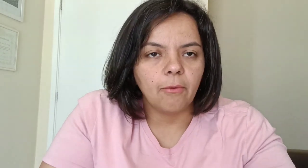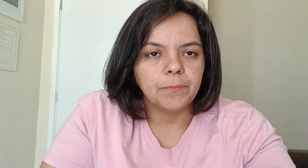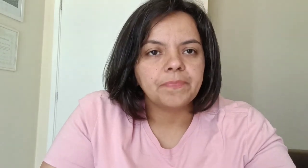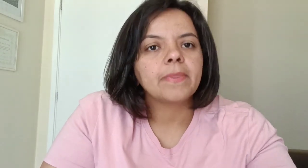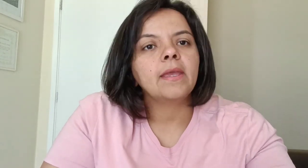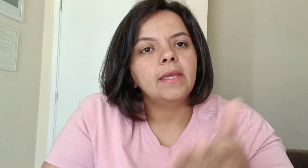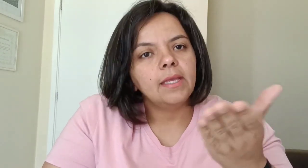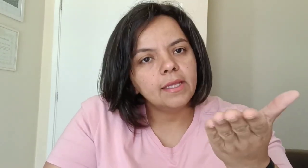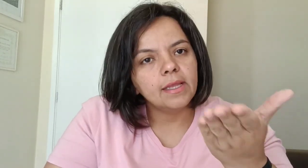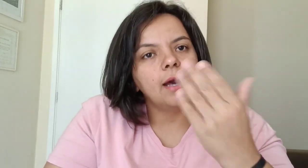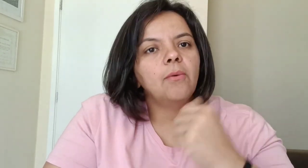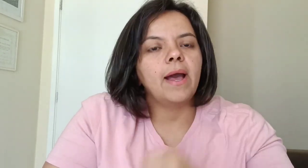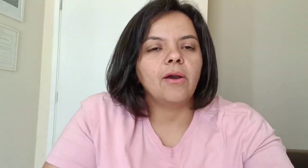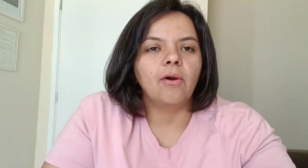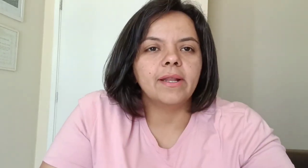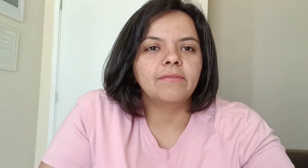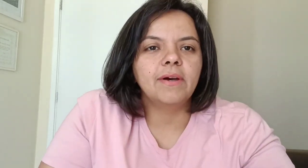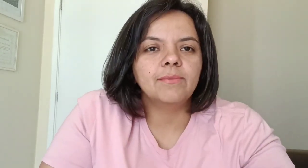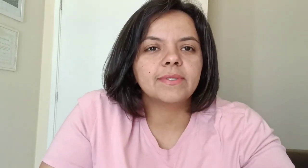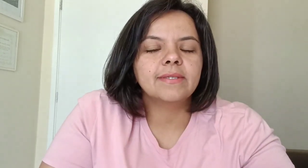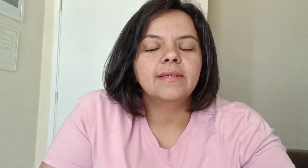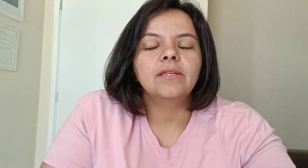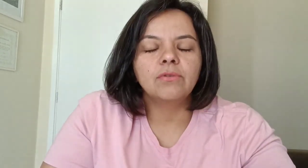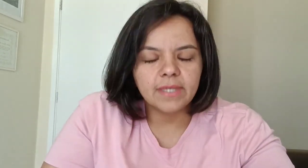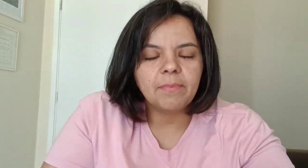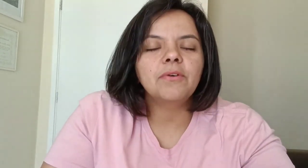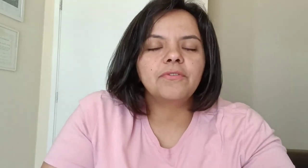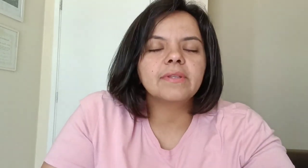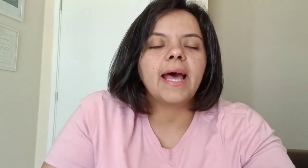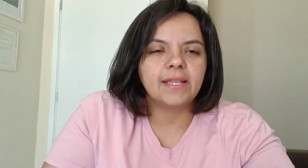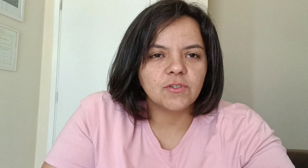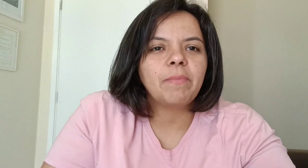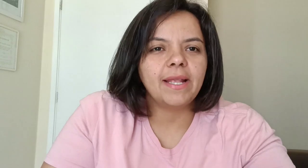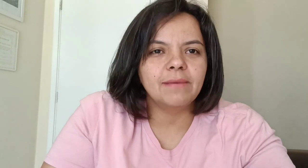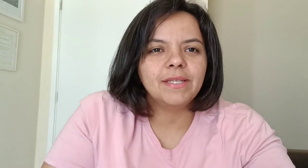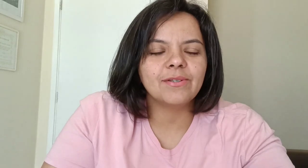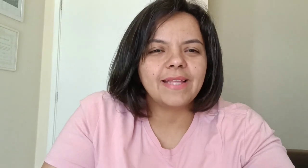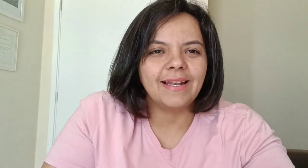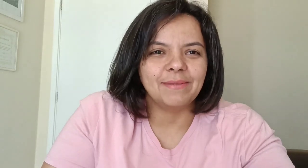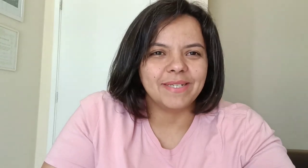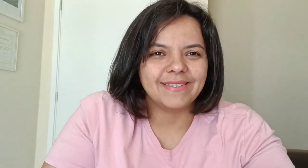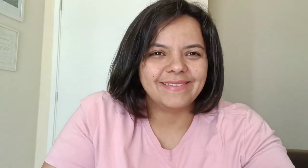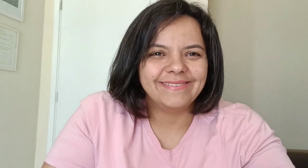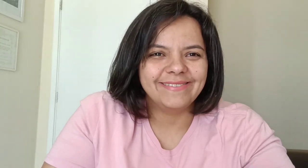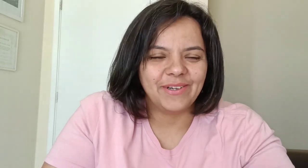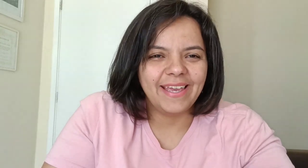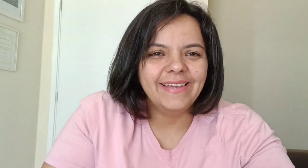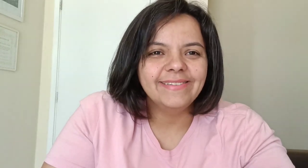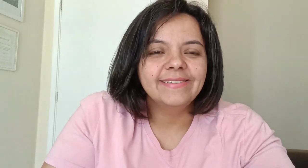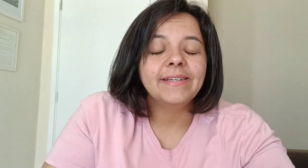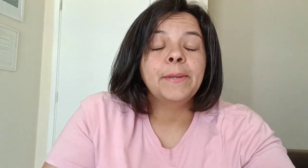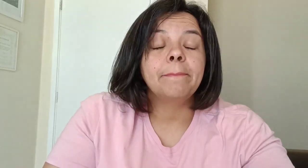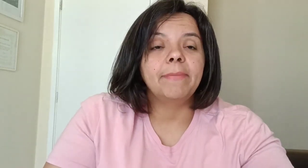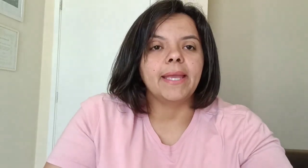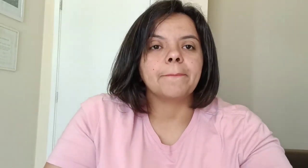sinal. Então, agora vamos nos aprofundar nos parâmetros da libras, ok? Bem,